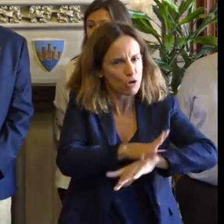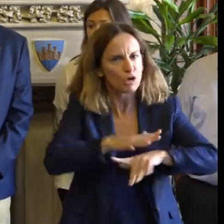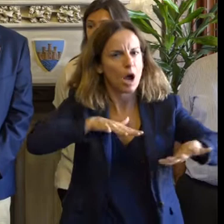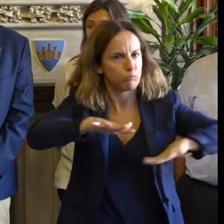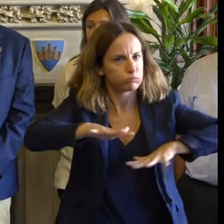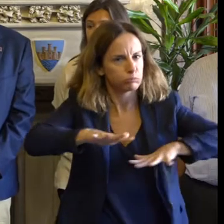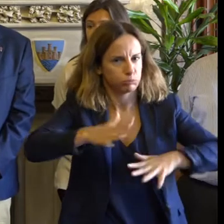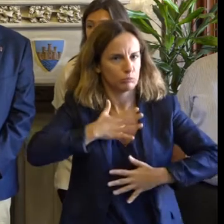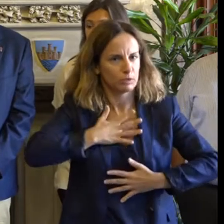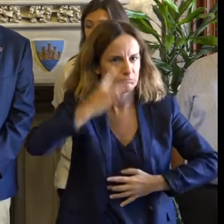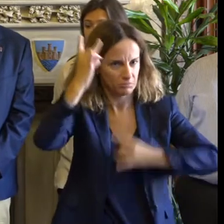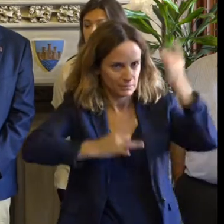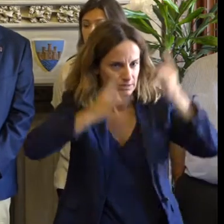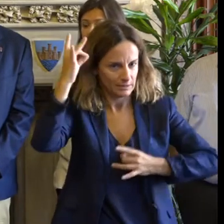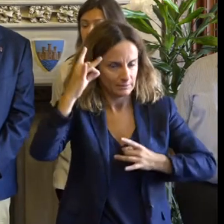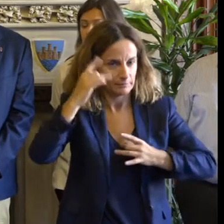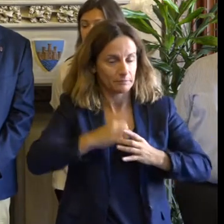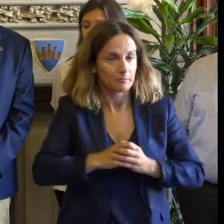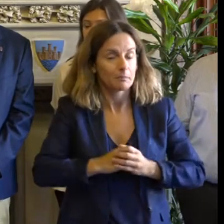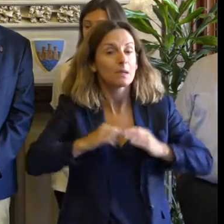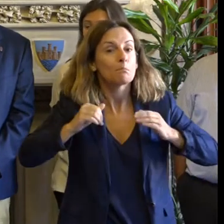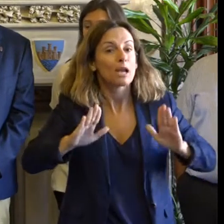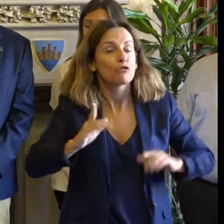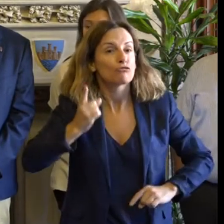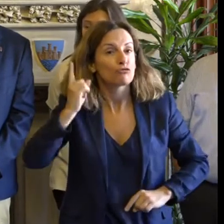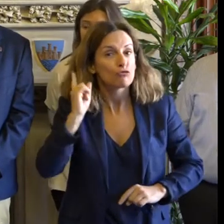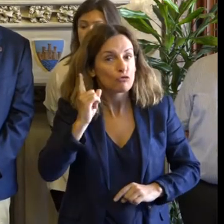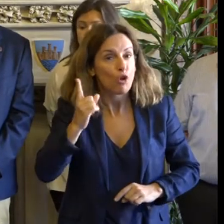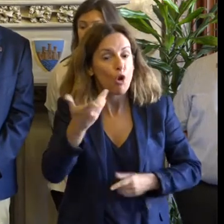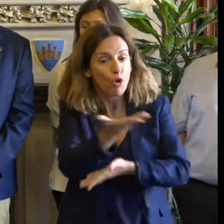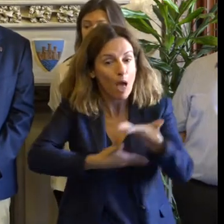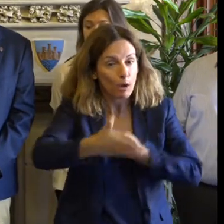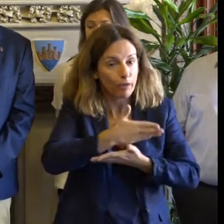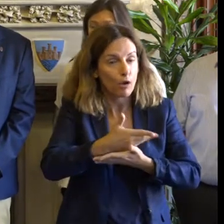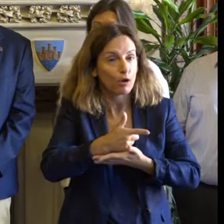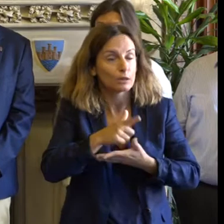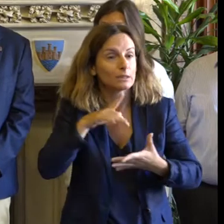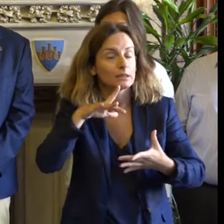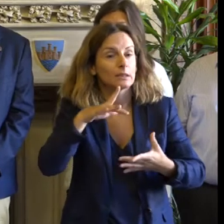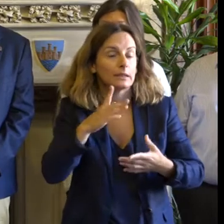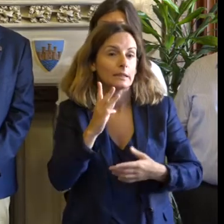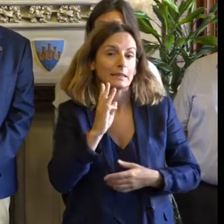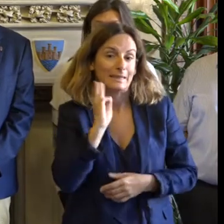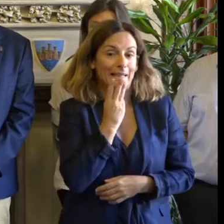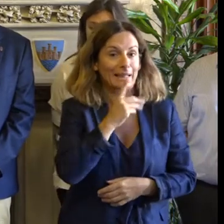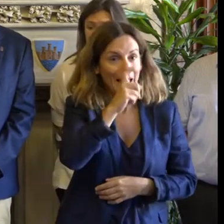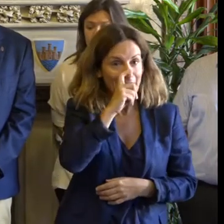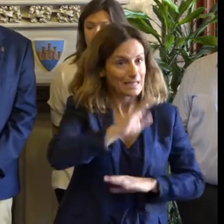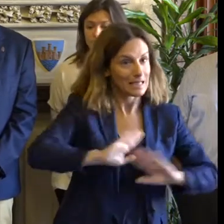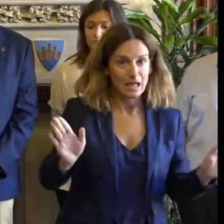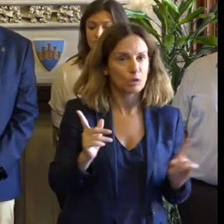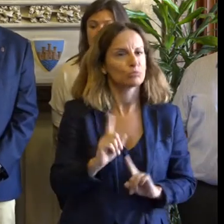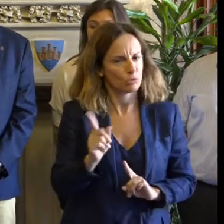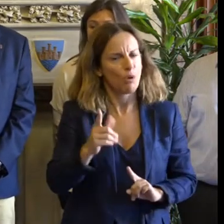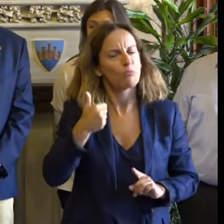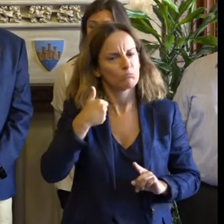Però la col·laboració d'aquesta institució no es limita només a aquest col·lectiu de la tercera edat. Hem obert una línia de subvencions que arriba a qualsevol associació que